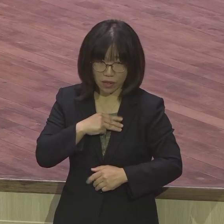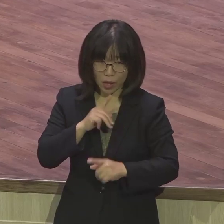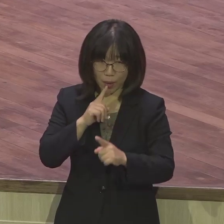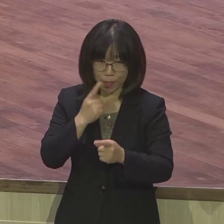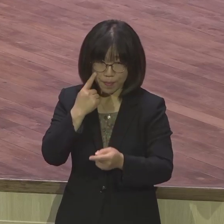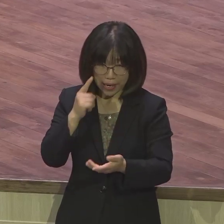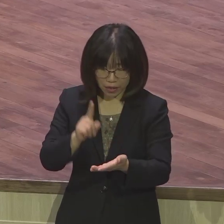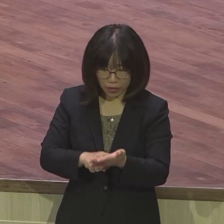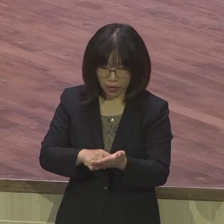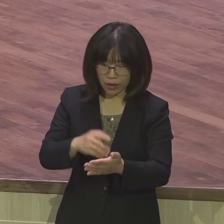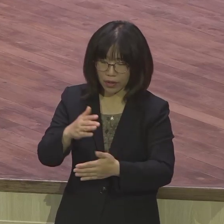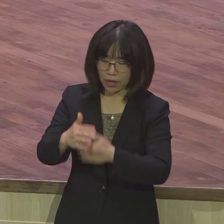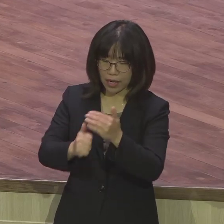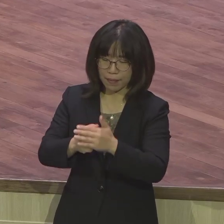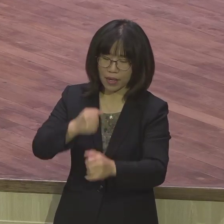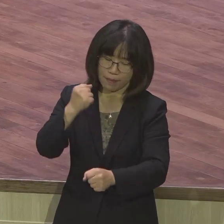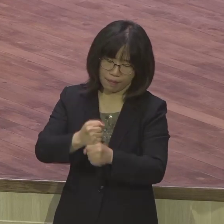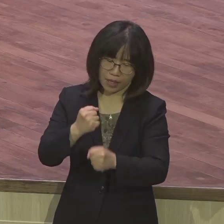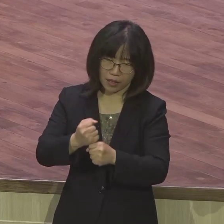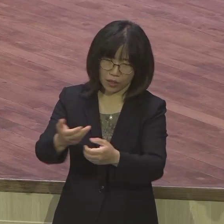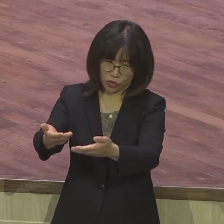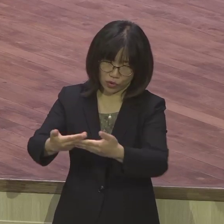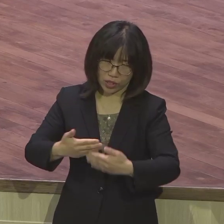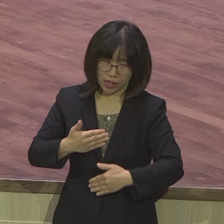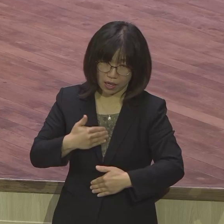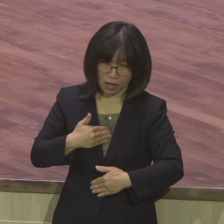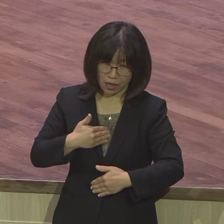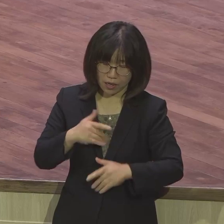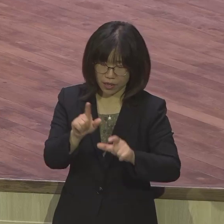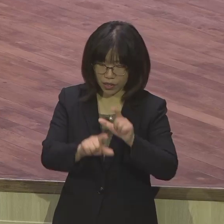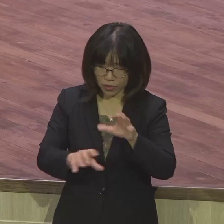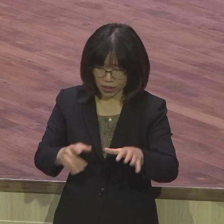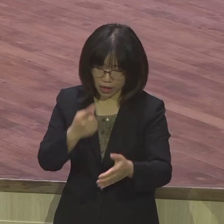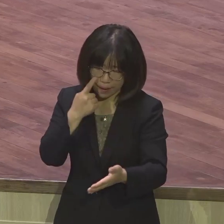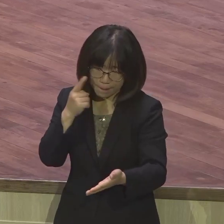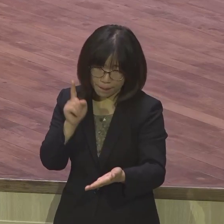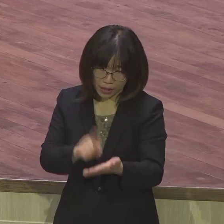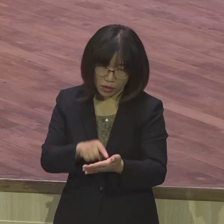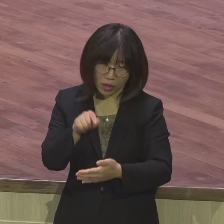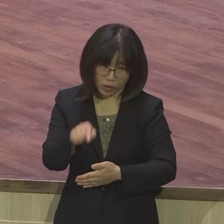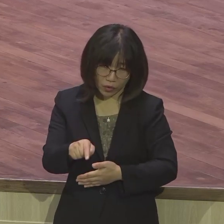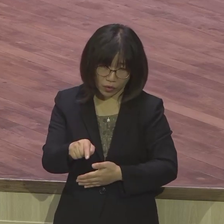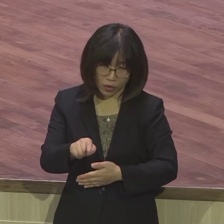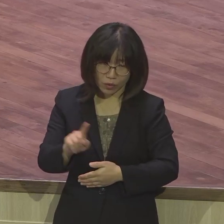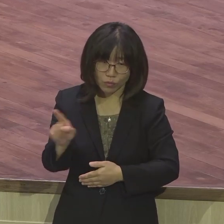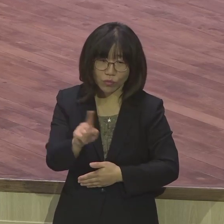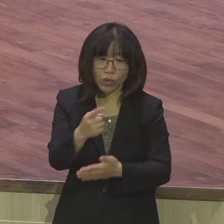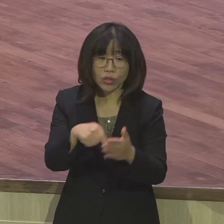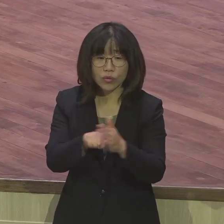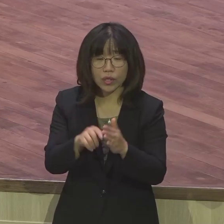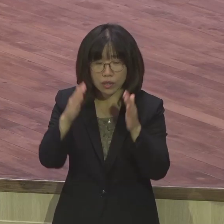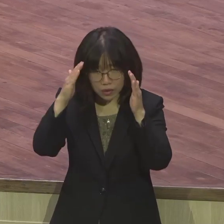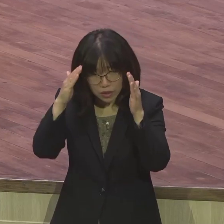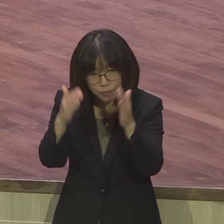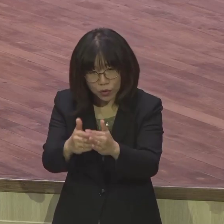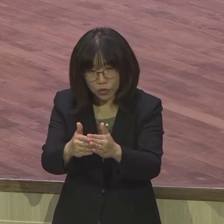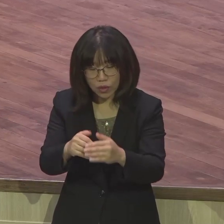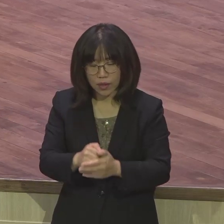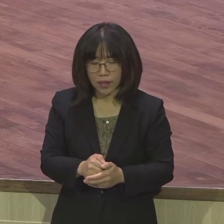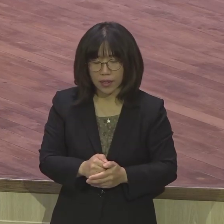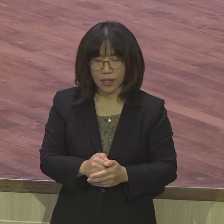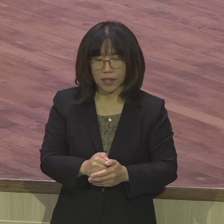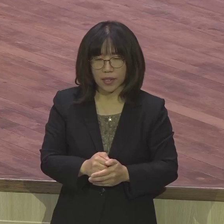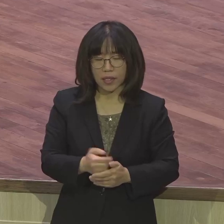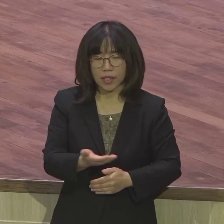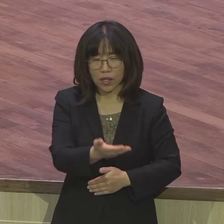나, 나의 것, 나의 현장을 찾는 거잖아요. 그 뭐에 집중합니까? 물론 강단 말씀인데 갈보리산